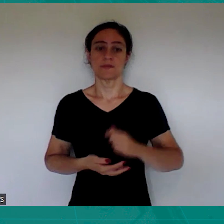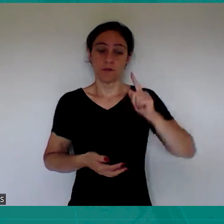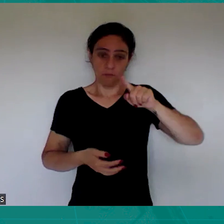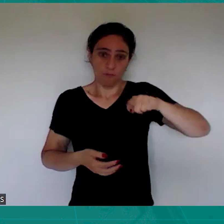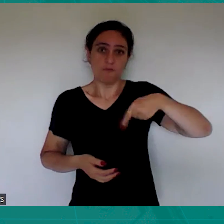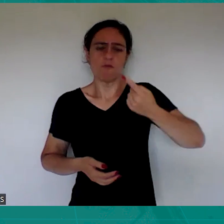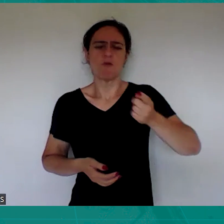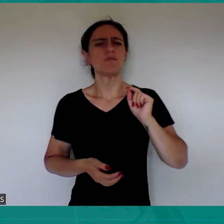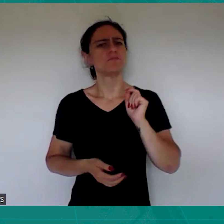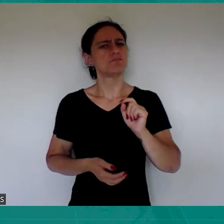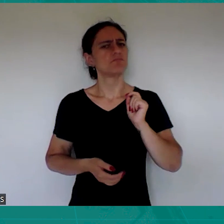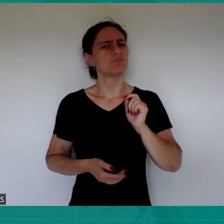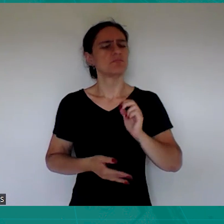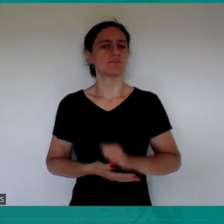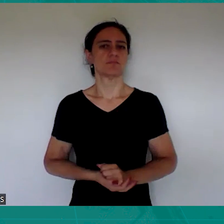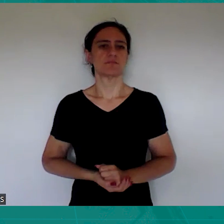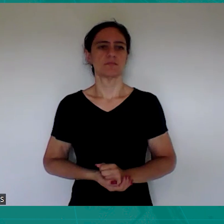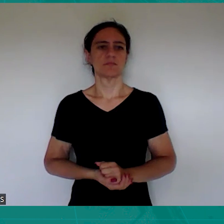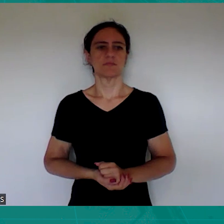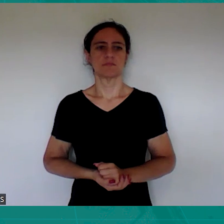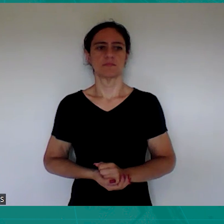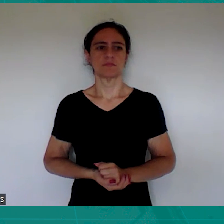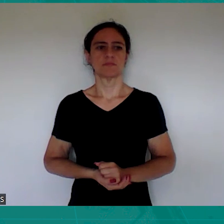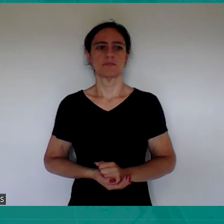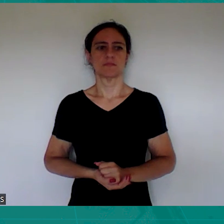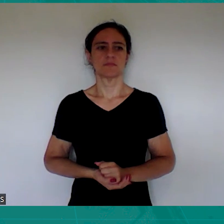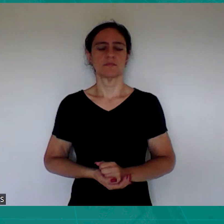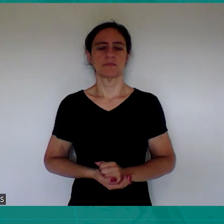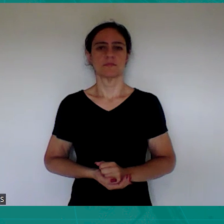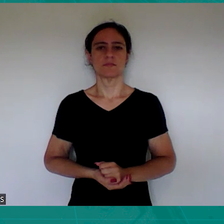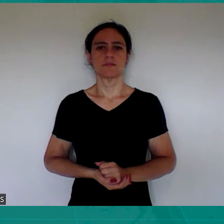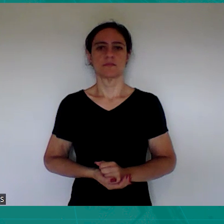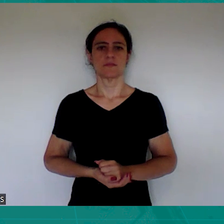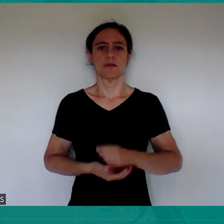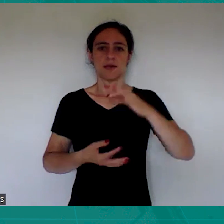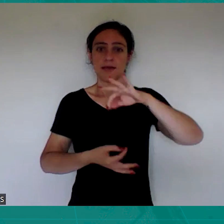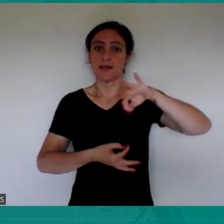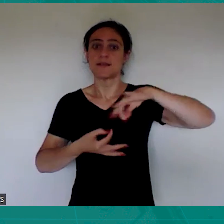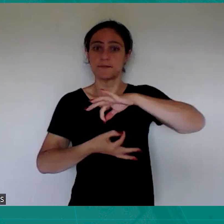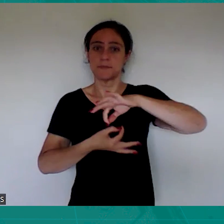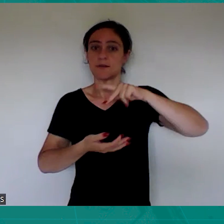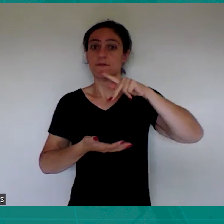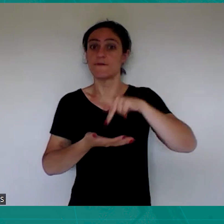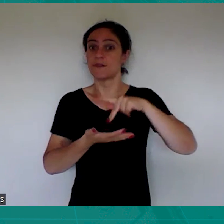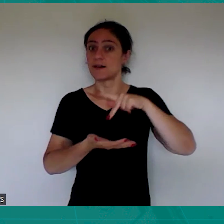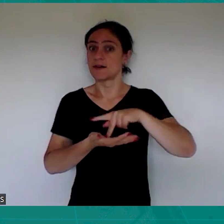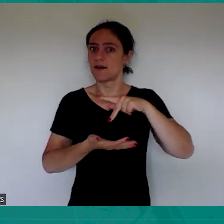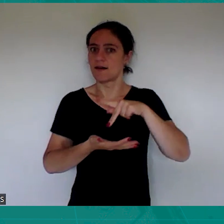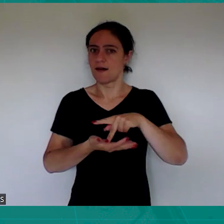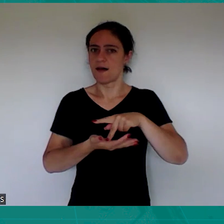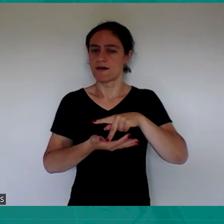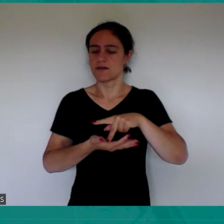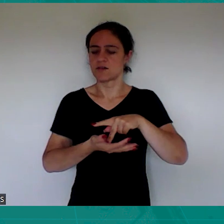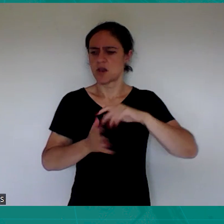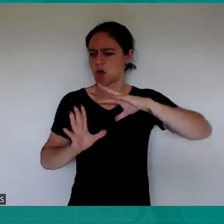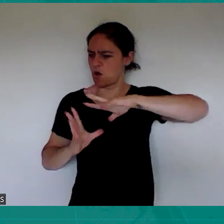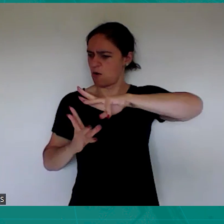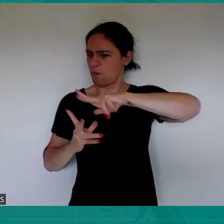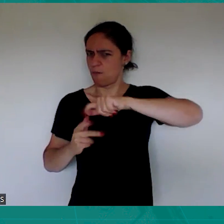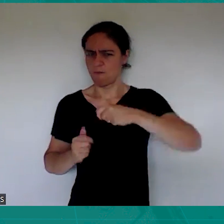é? O Espírito da verdade, que o mundo não pode